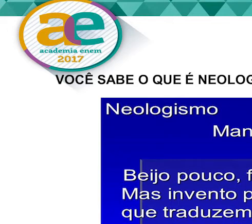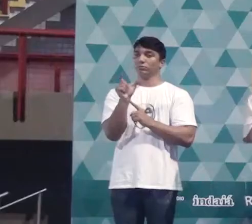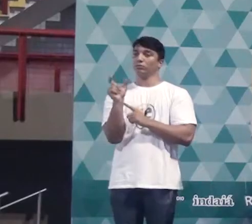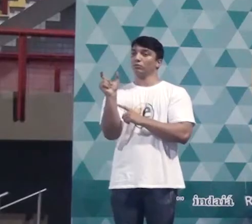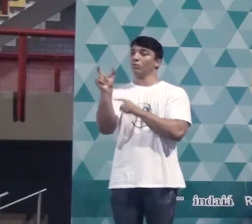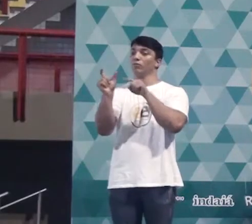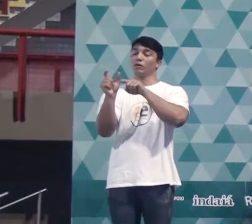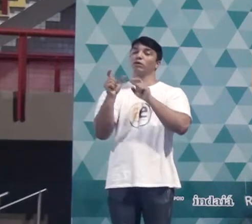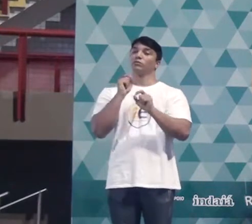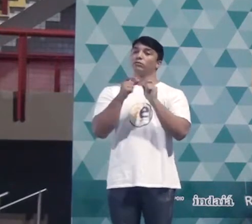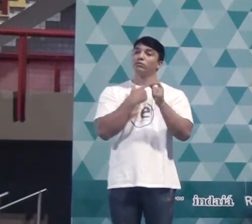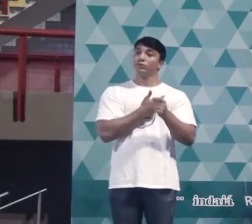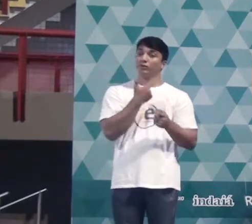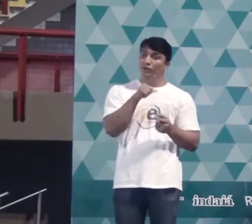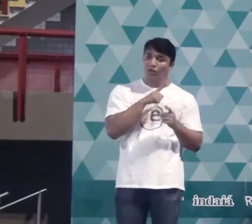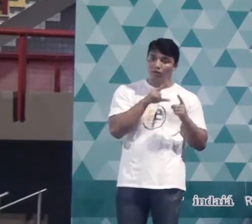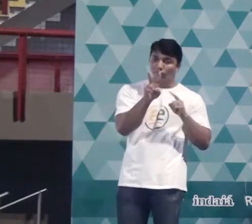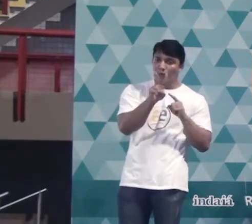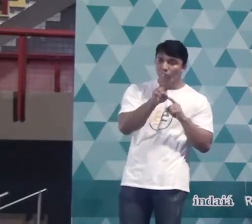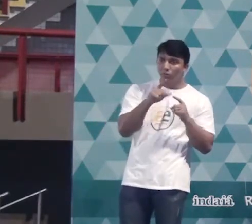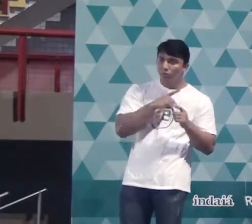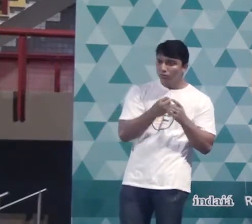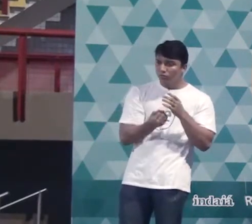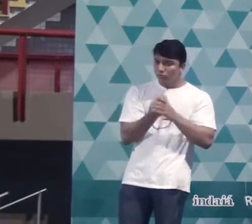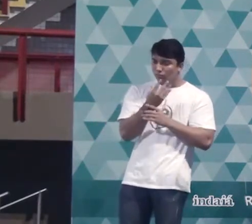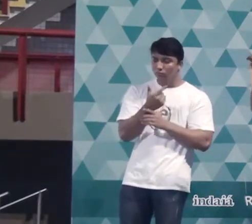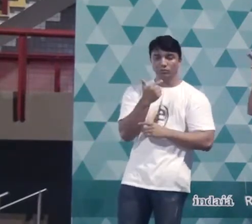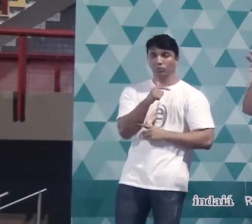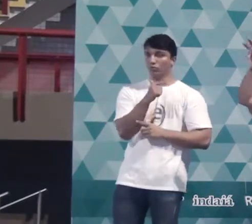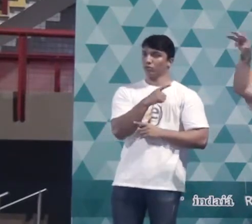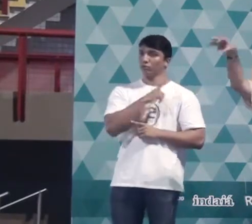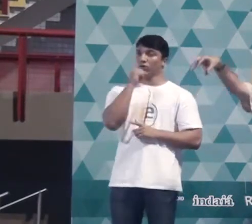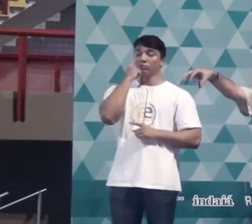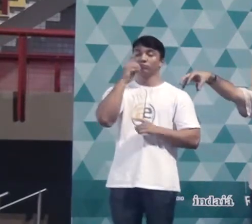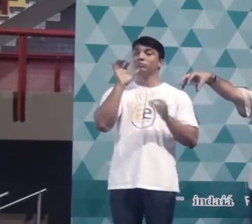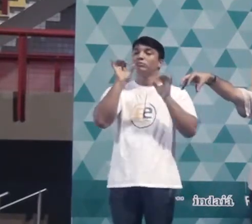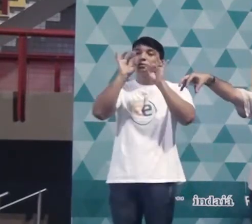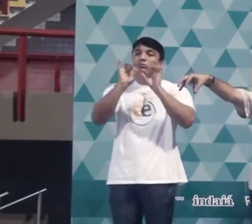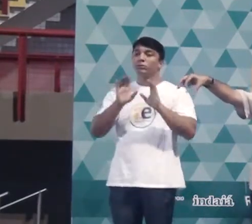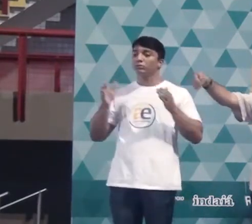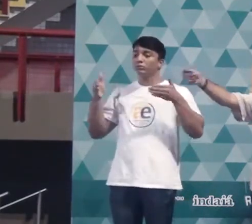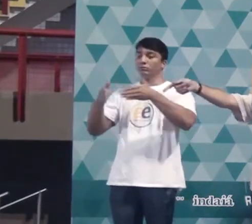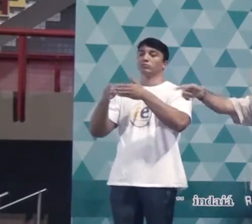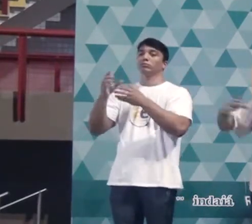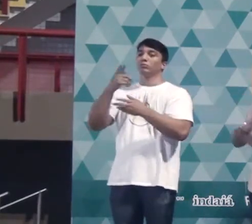adorar. Esse verbo existe convencionalmente? Não. É uma coisa criada especialmente para esse